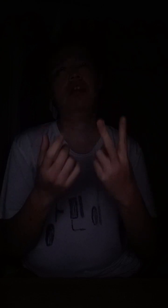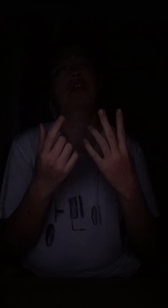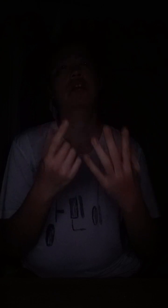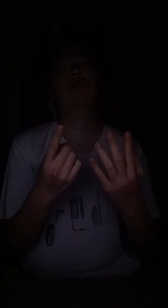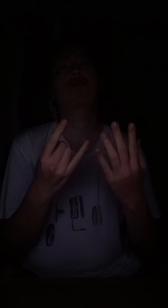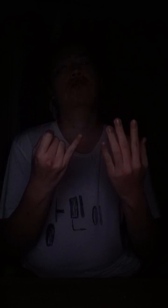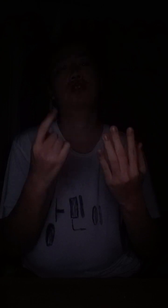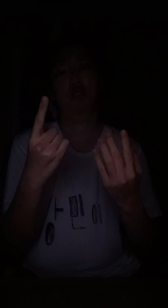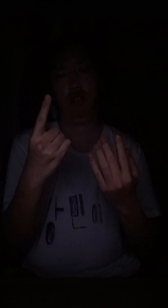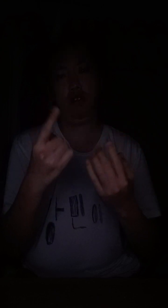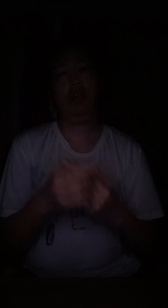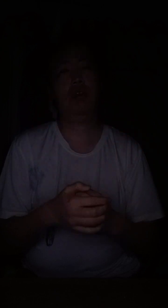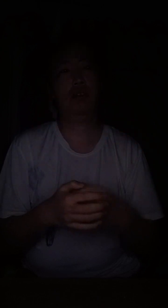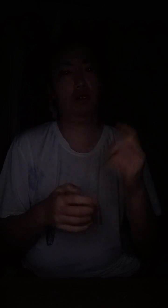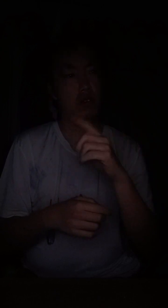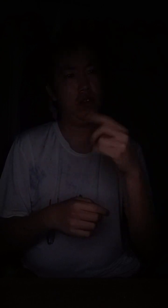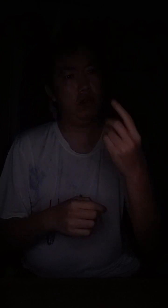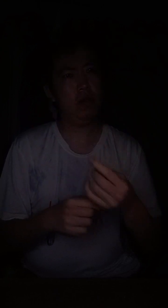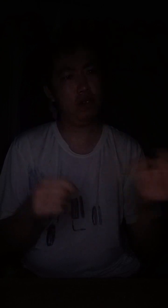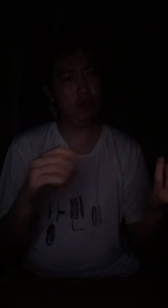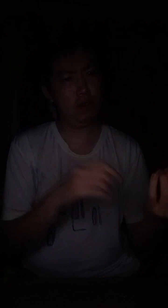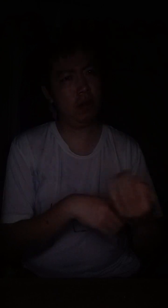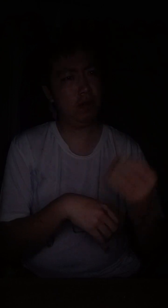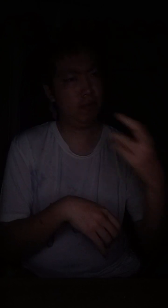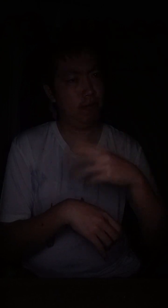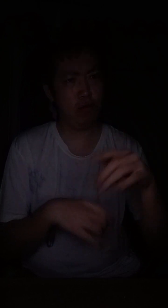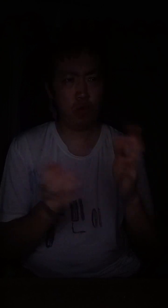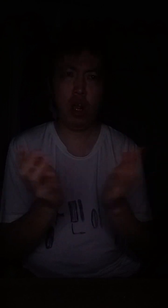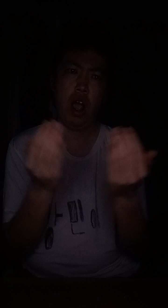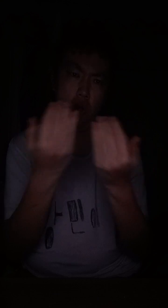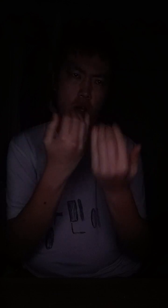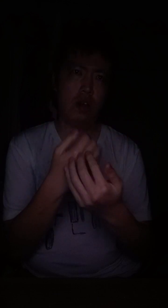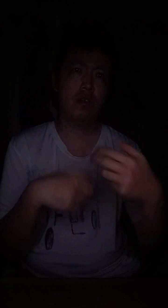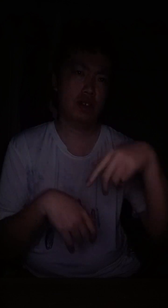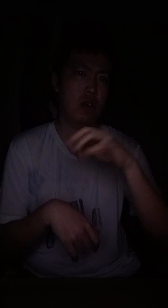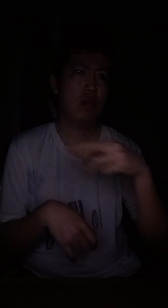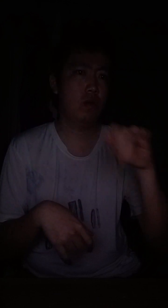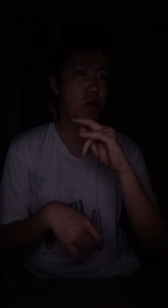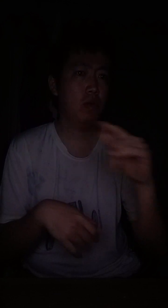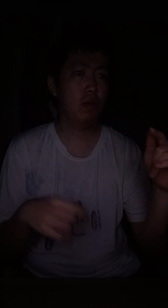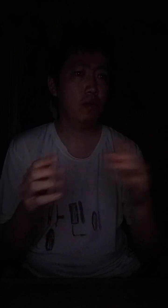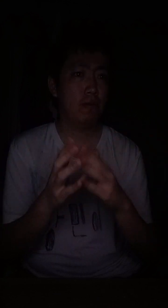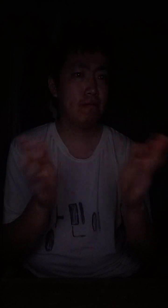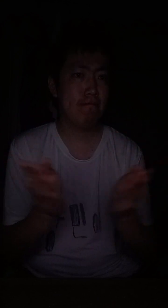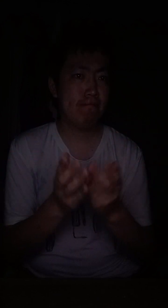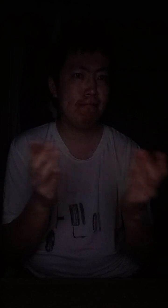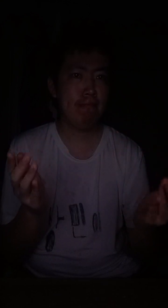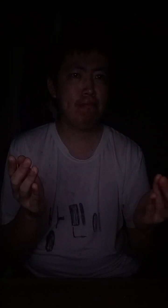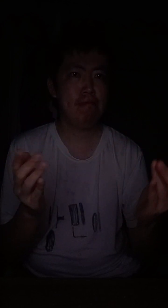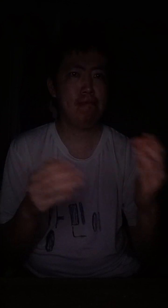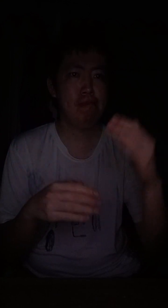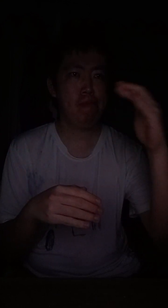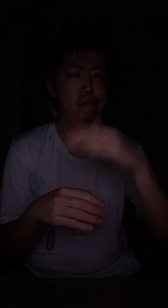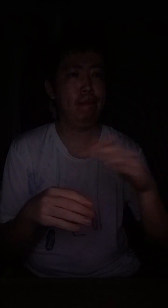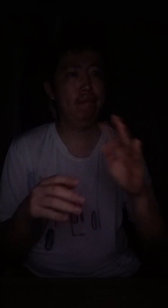261명. 특히 자신이 근무하는 보습학원에서는 여중생과 여고생까지 표적으로 삼아 미성년자